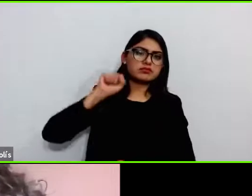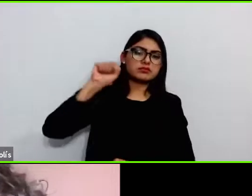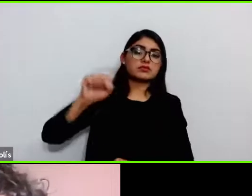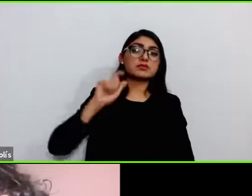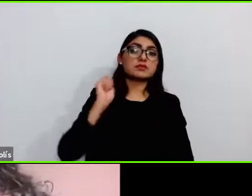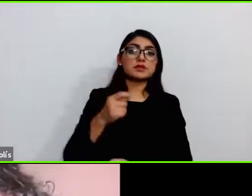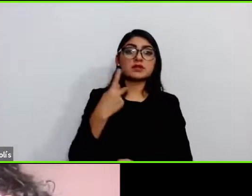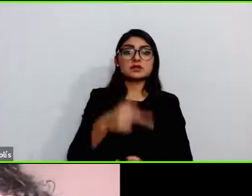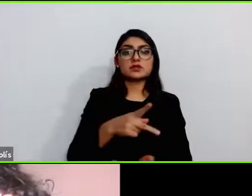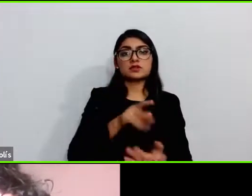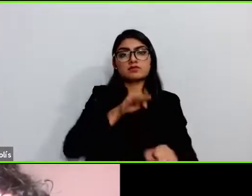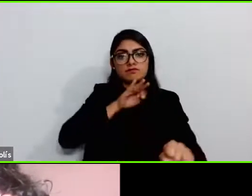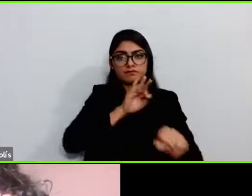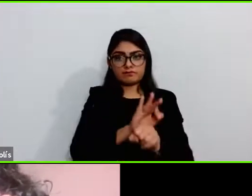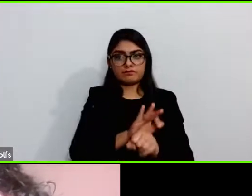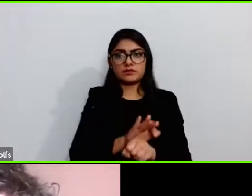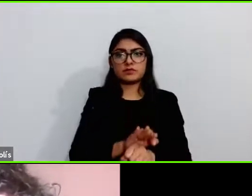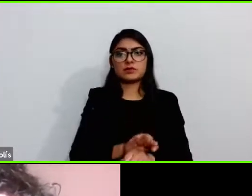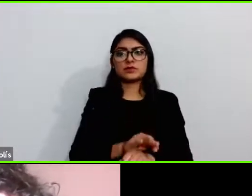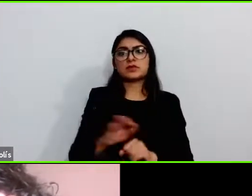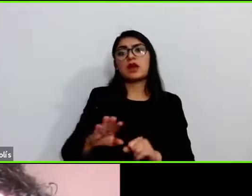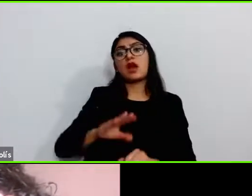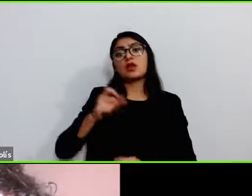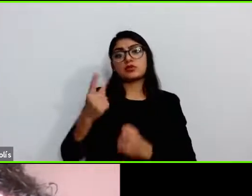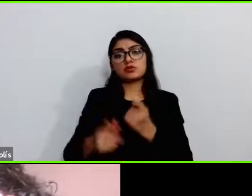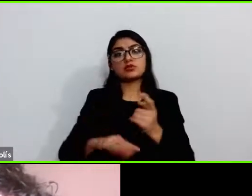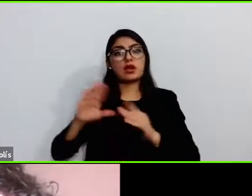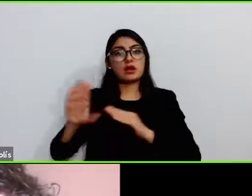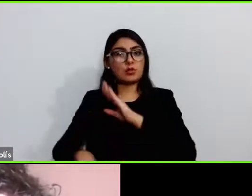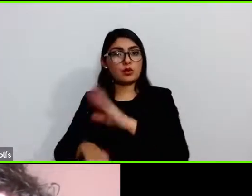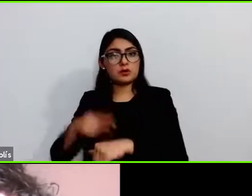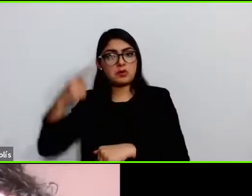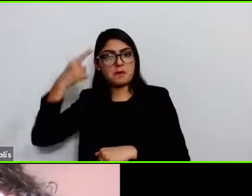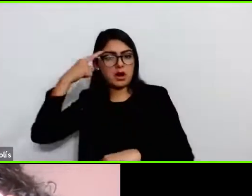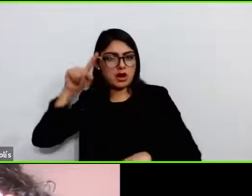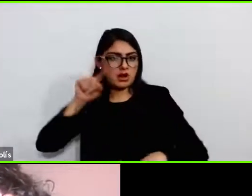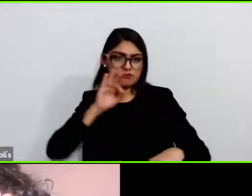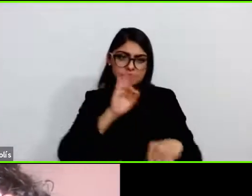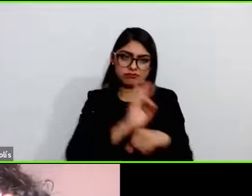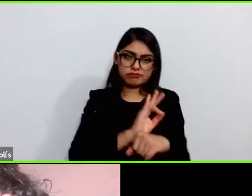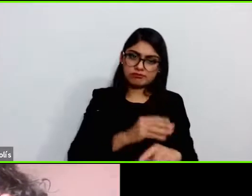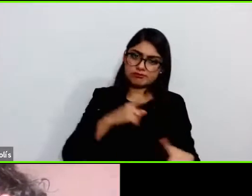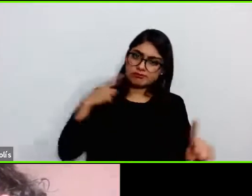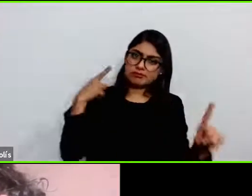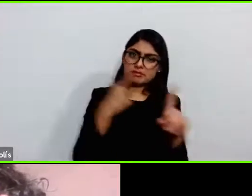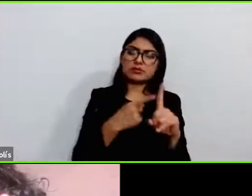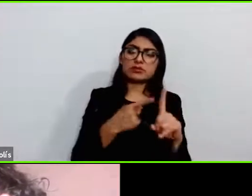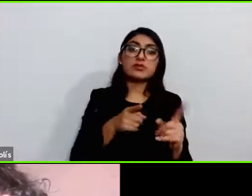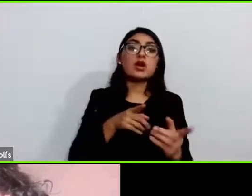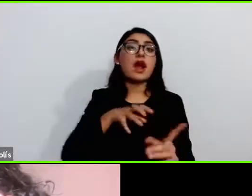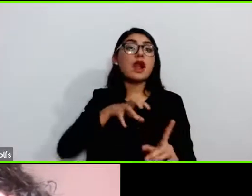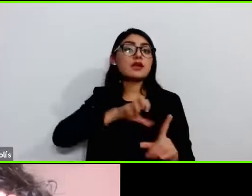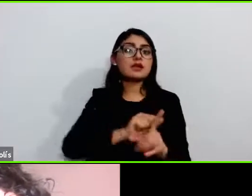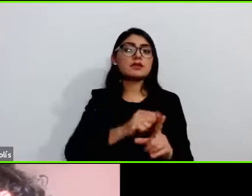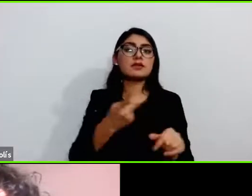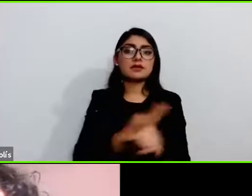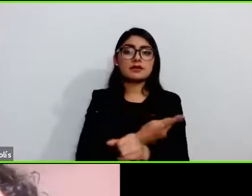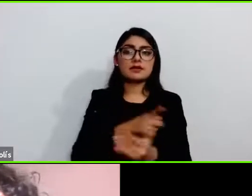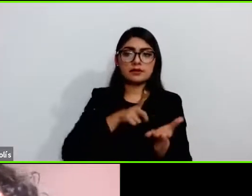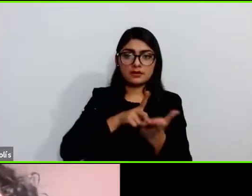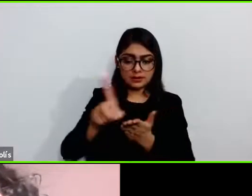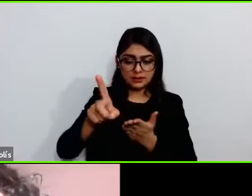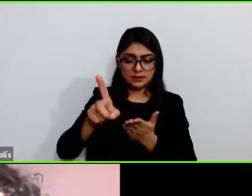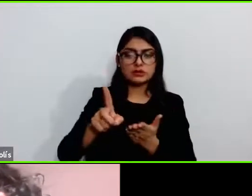sido perjudicadas por esa lucha y que finalmente logran que esos derechos estén ahí constitucionalizados